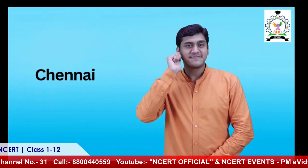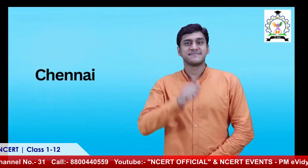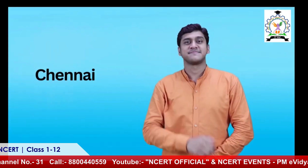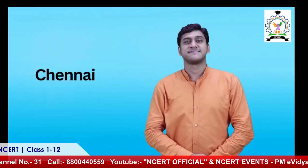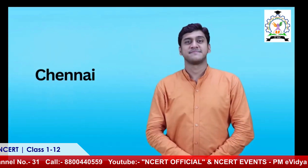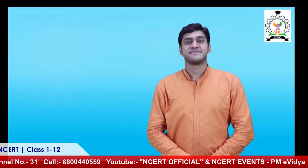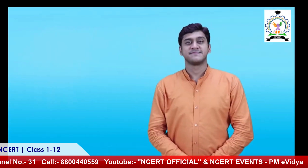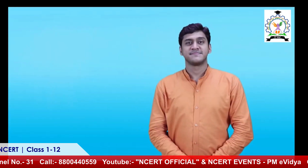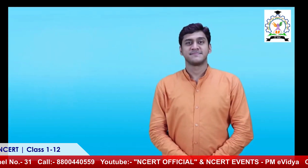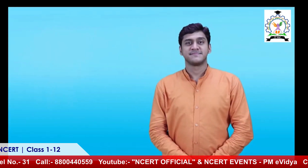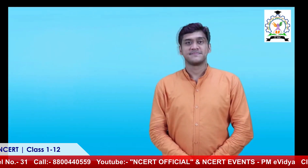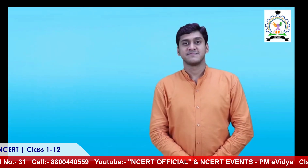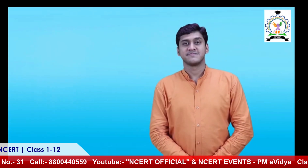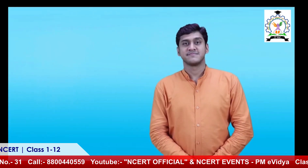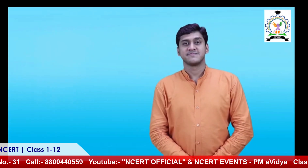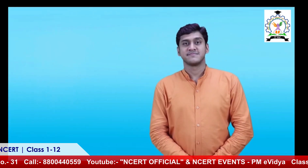चेन्नई,